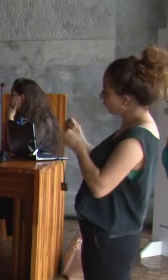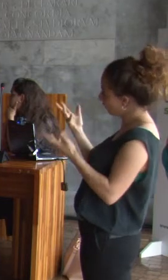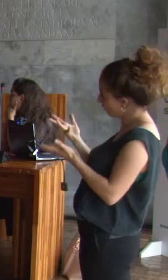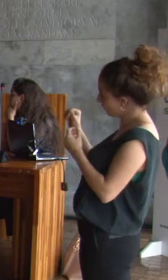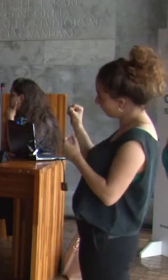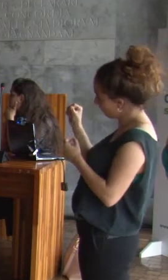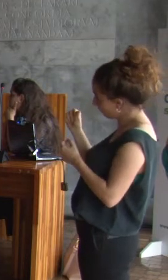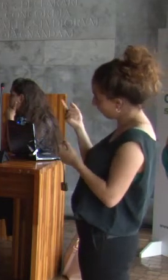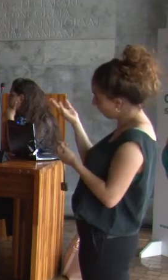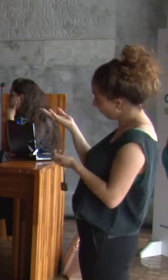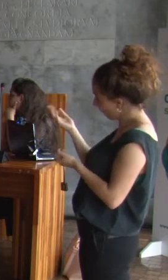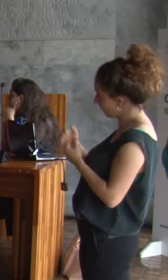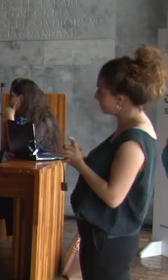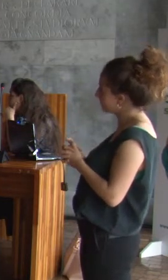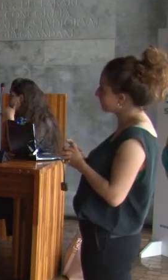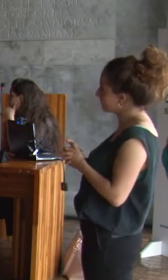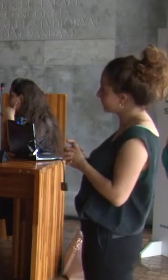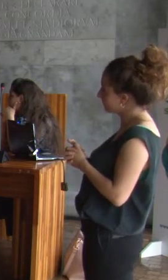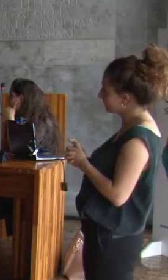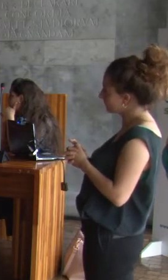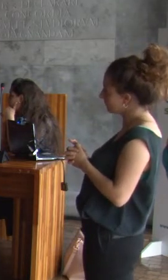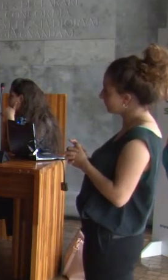Simone, in questo punto?